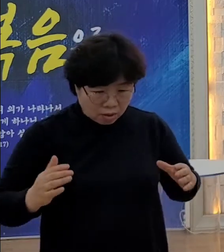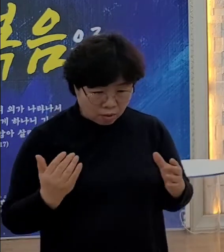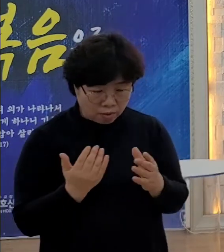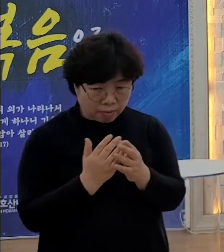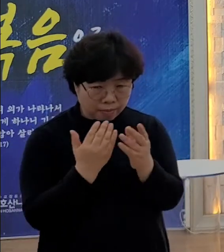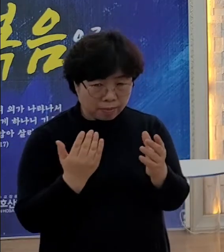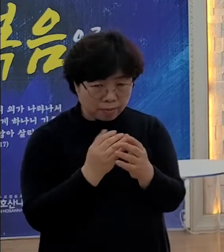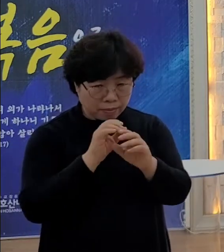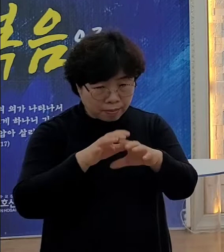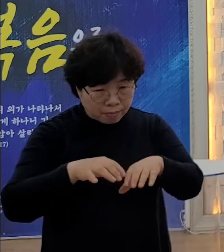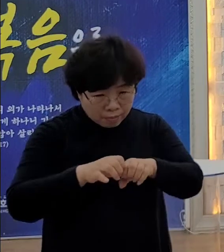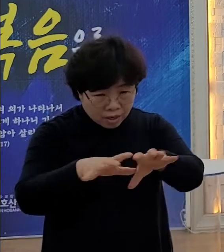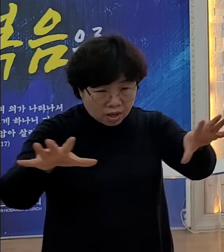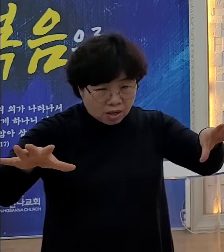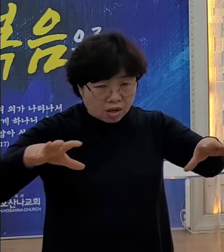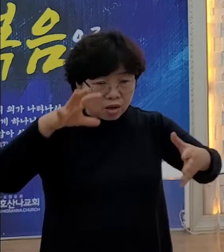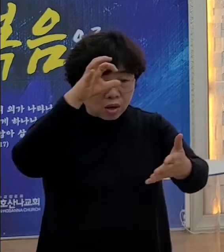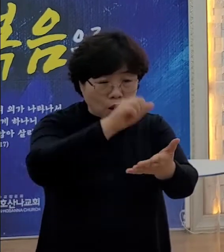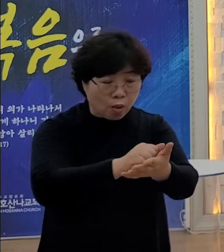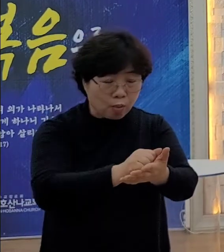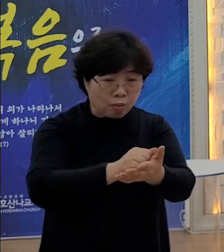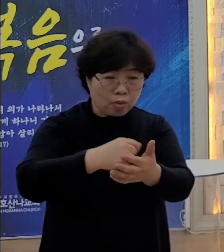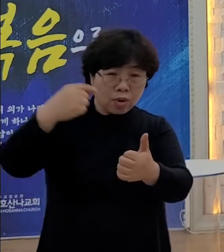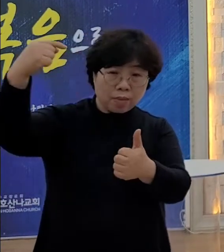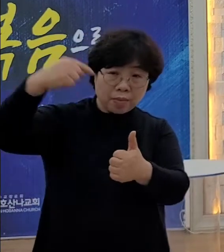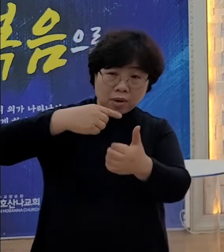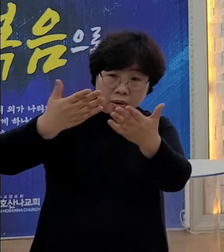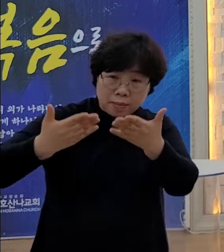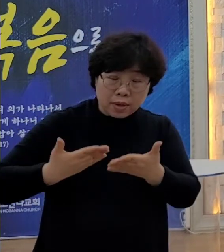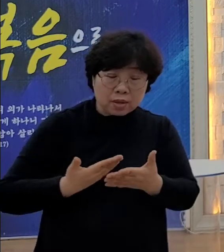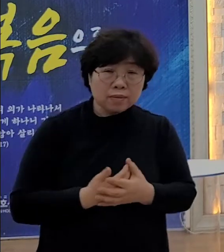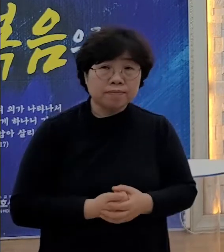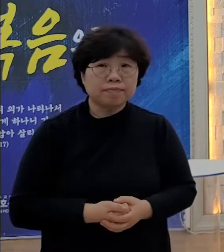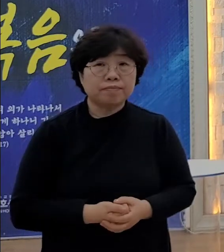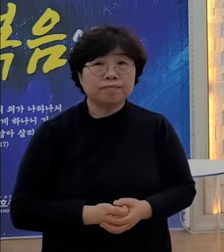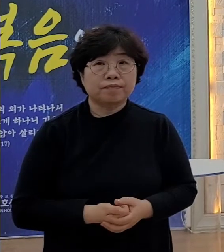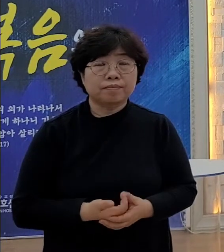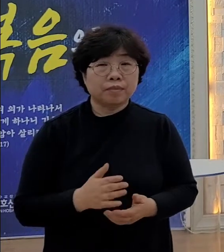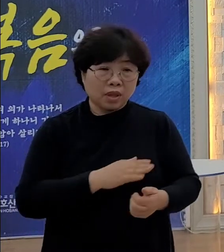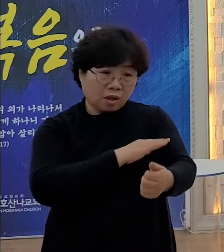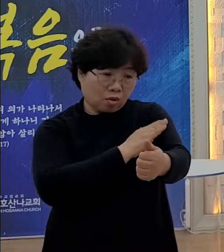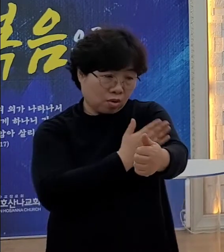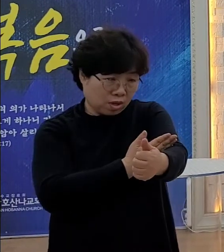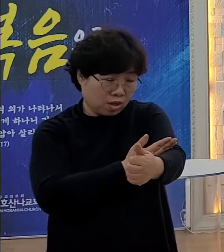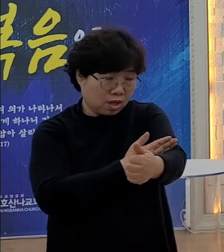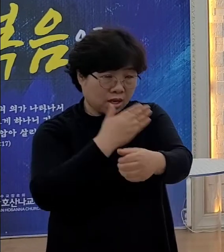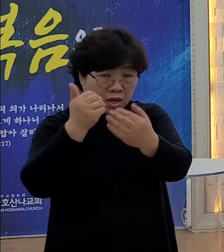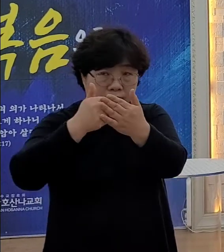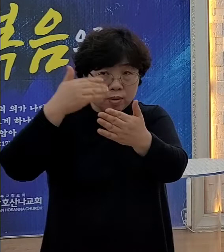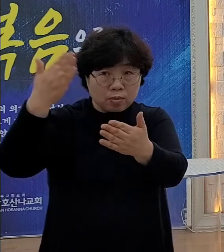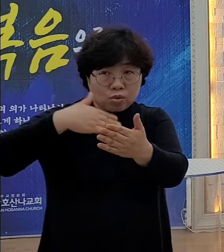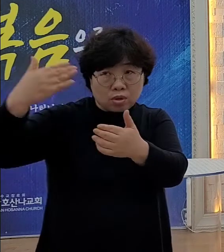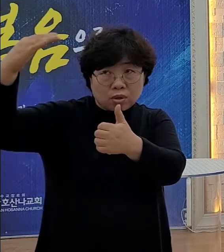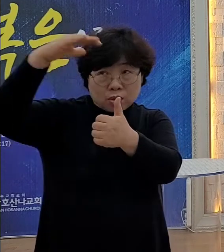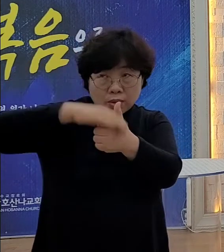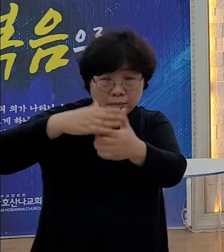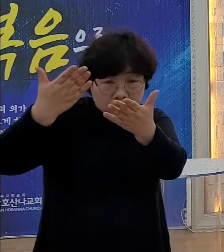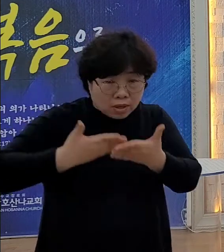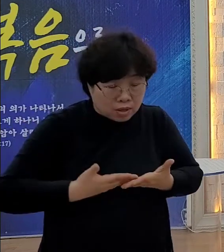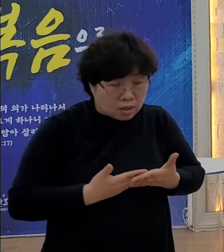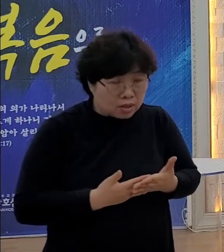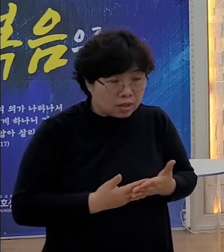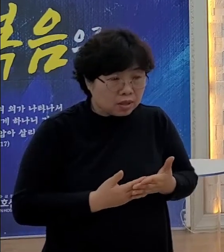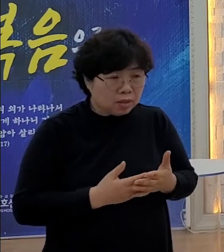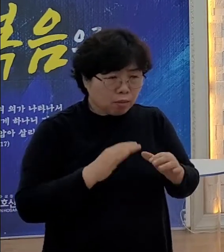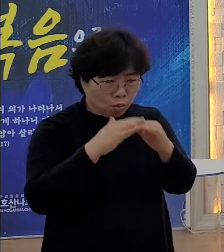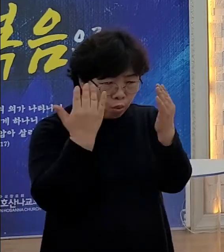번성하고 충만하고 다스리고 정복하고 문화 명령을 받았습니다. 자, 그 권세를 하나님으로부터 위임을 받았어요. 네가